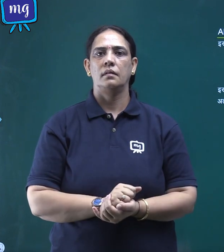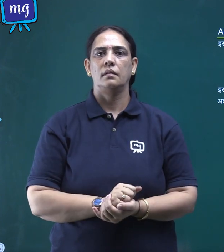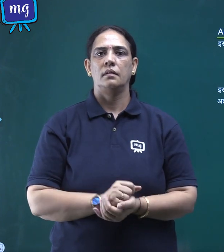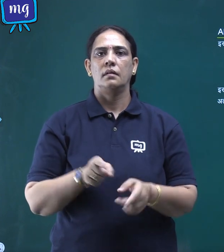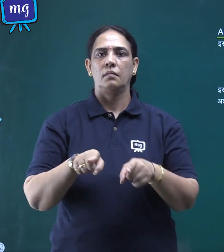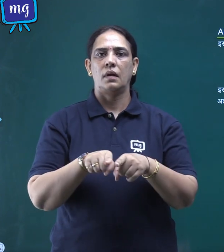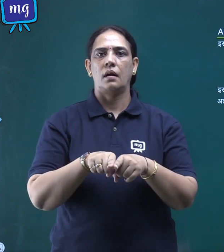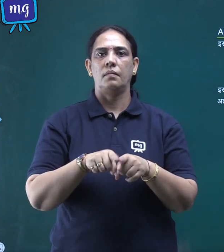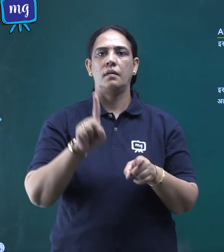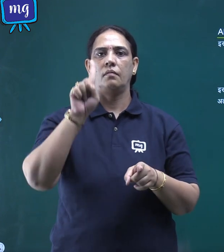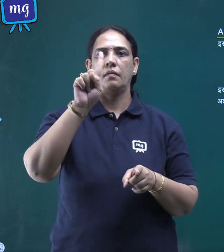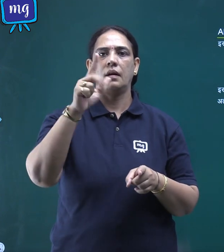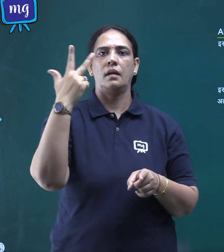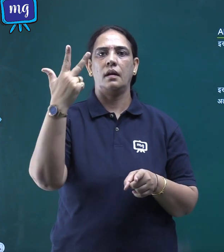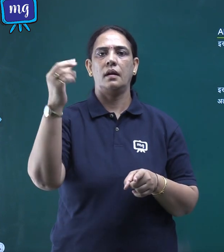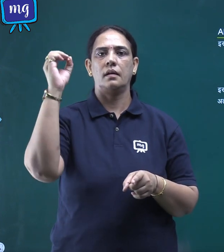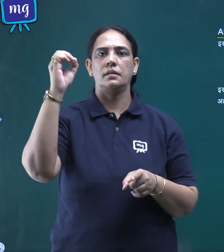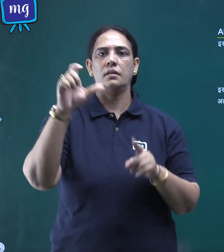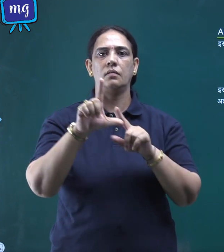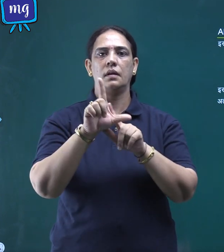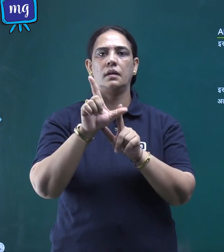बराबर 180 डिग्री